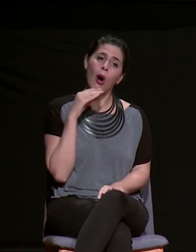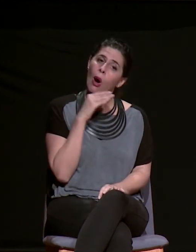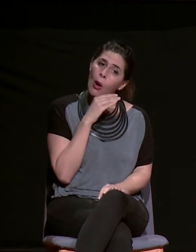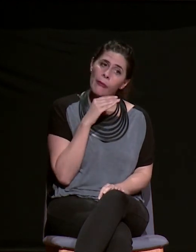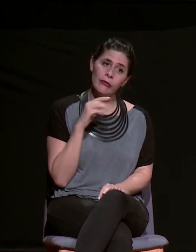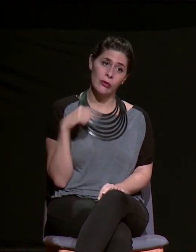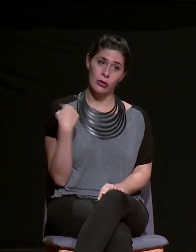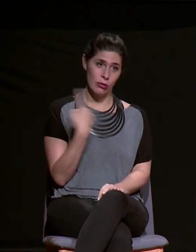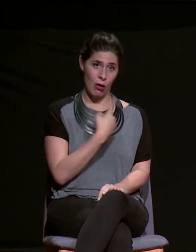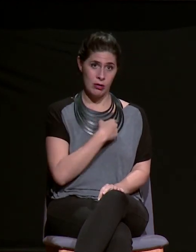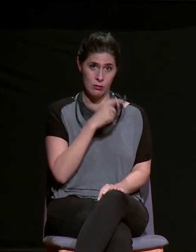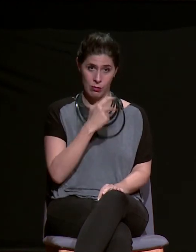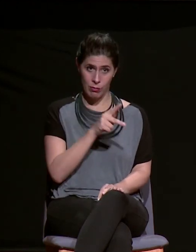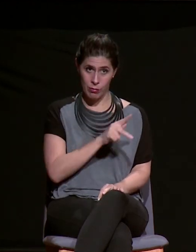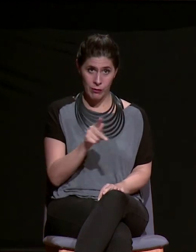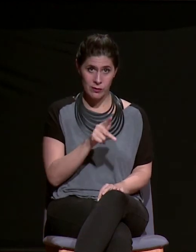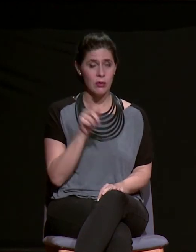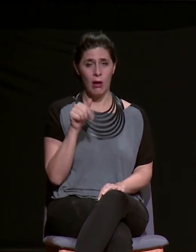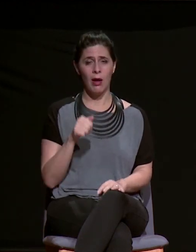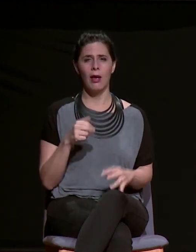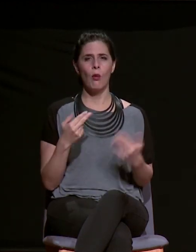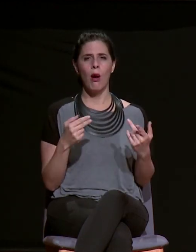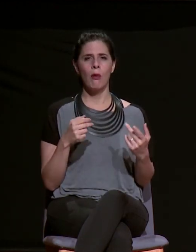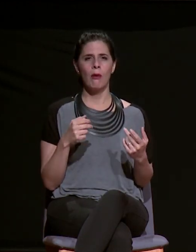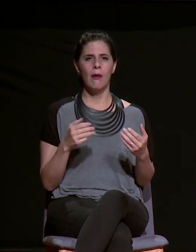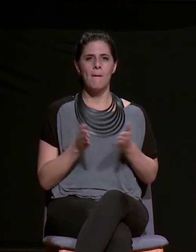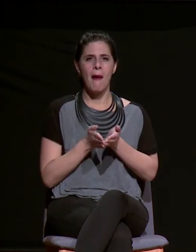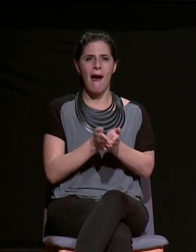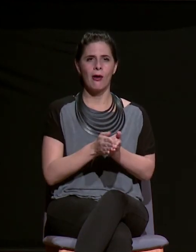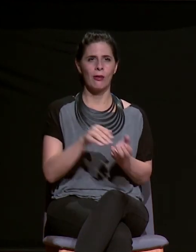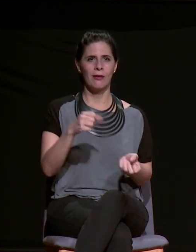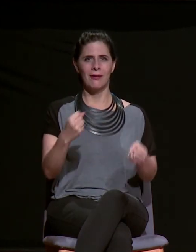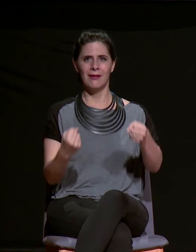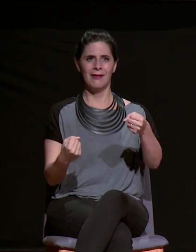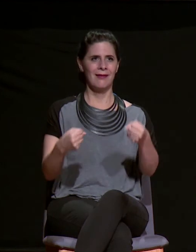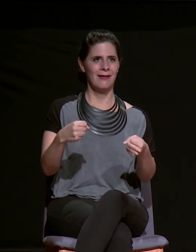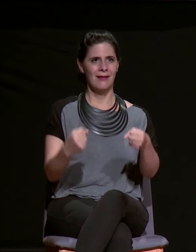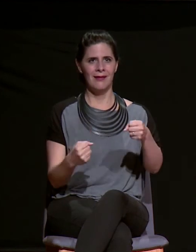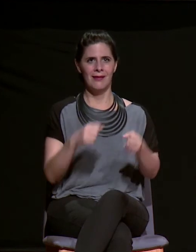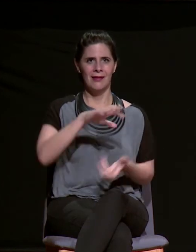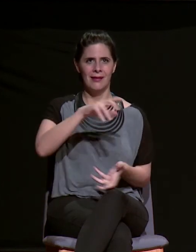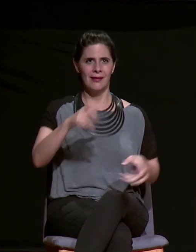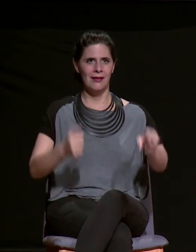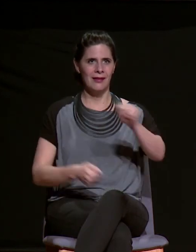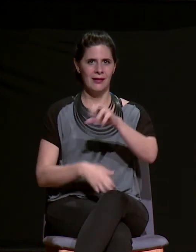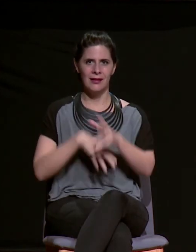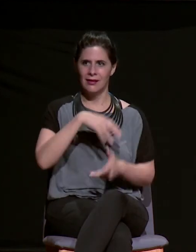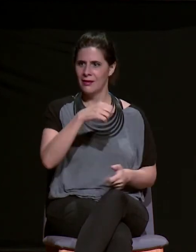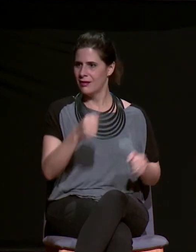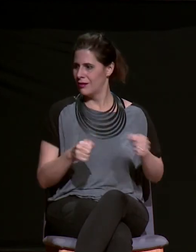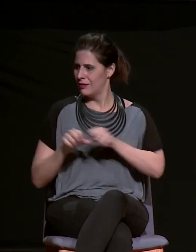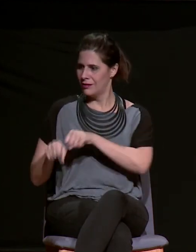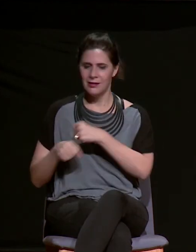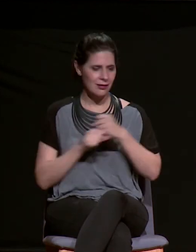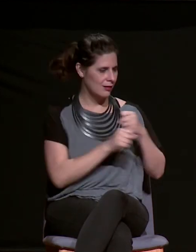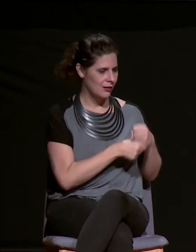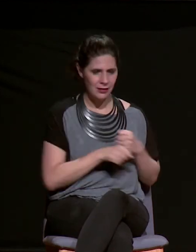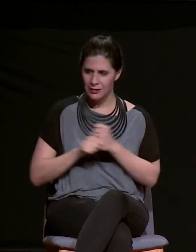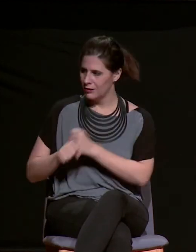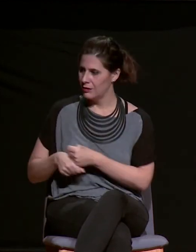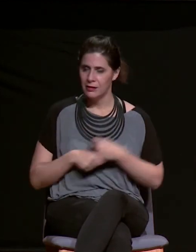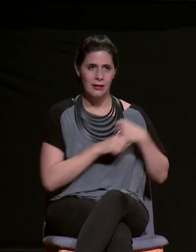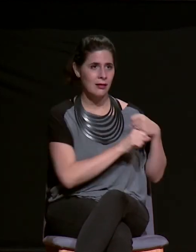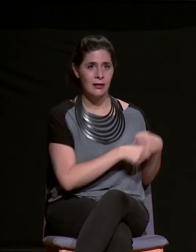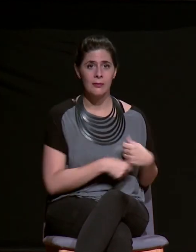os pilotos do barco, né? Nós estamos ali, ao menos eles esperam que a gente saiba para onde a gente está indo, então a gente não pode